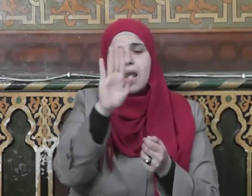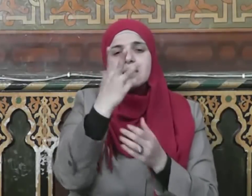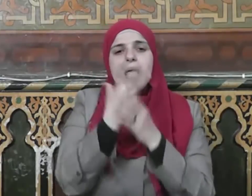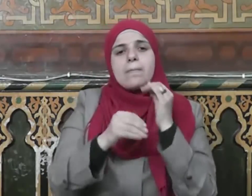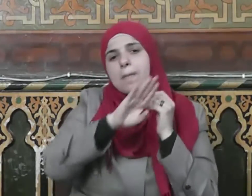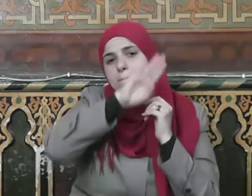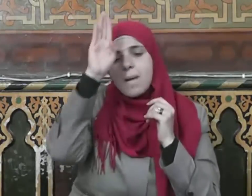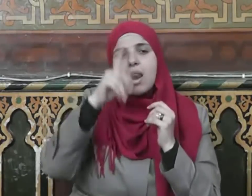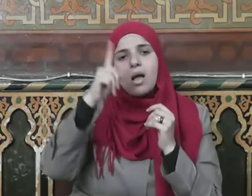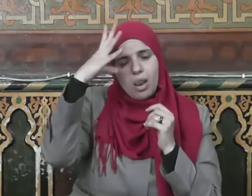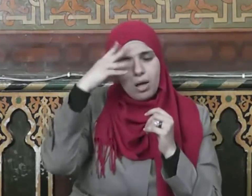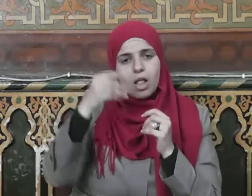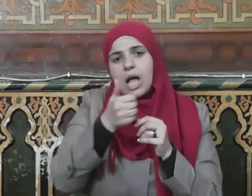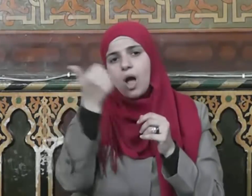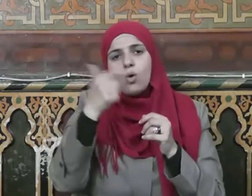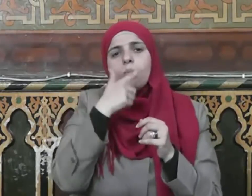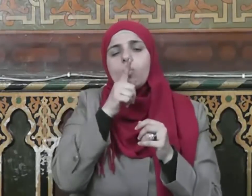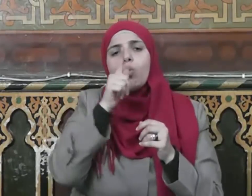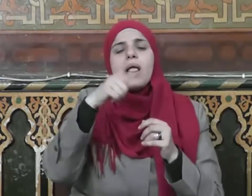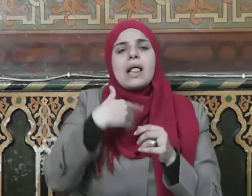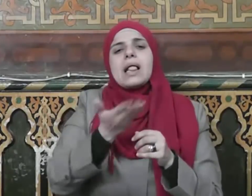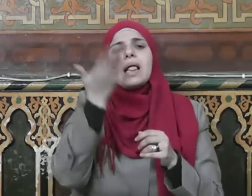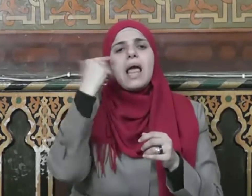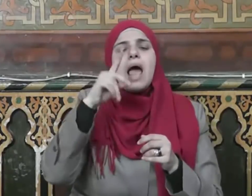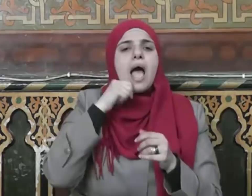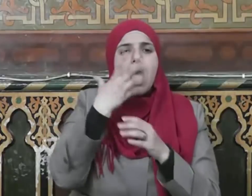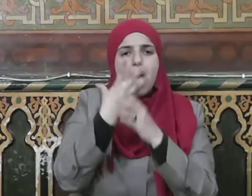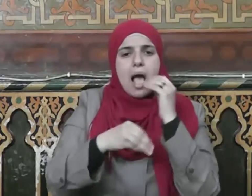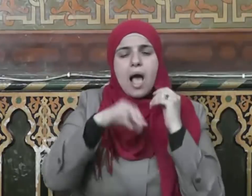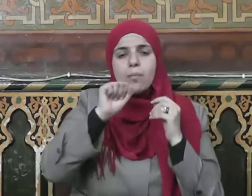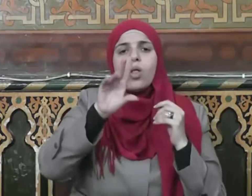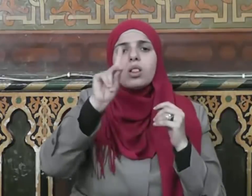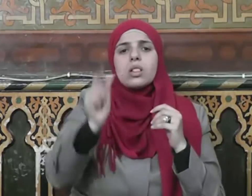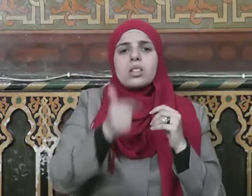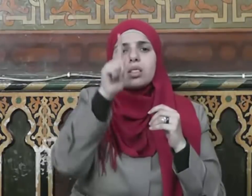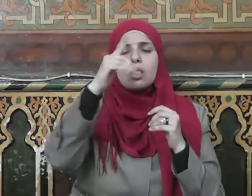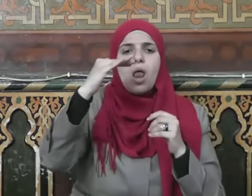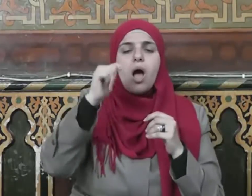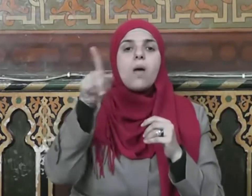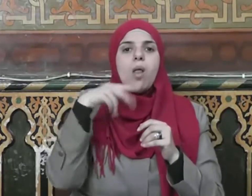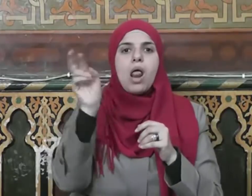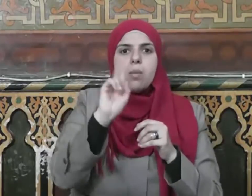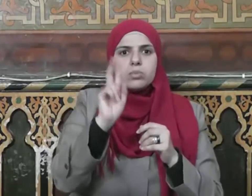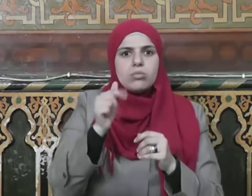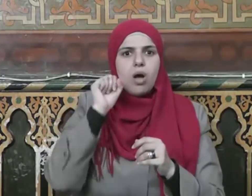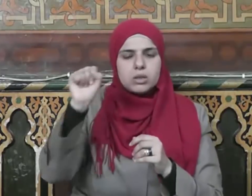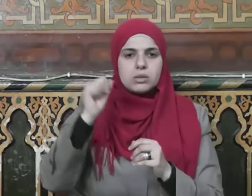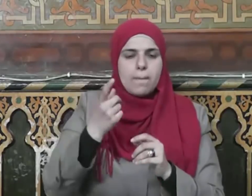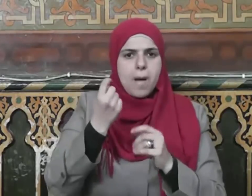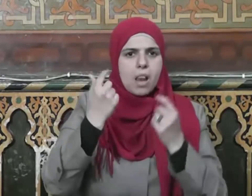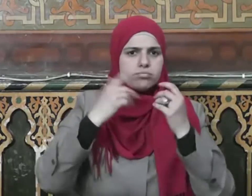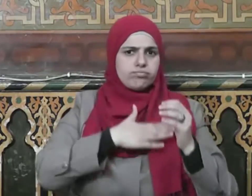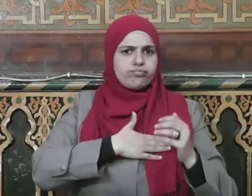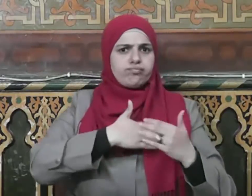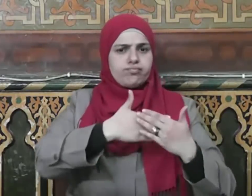قال: كان أبو طلحة أكثر الأنصار بالمدينة مالا، وكان أحب أمواله